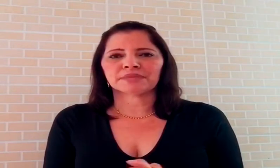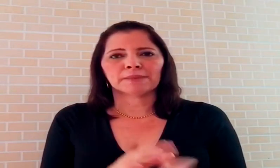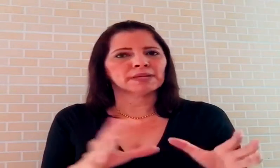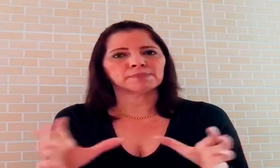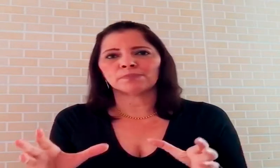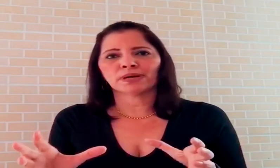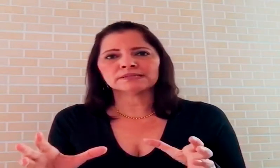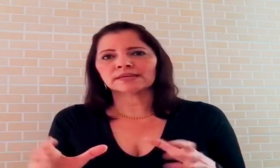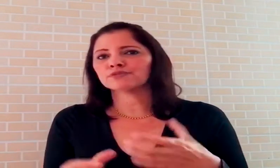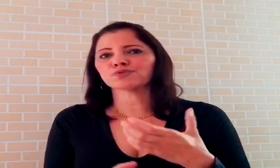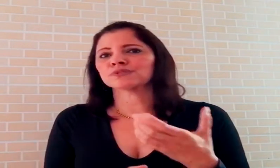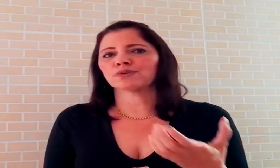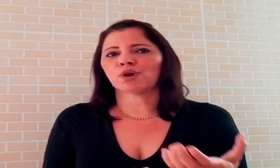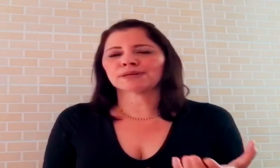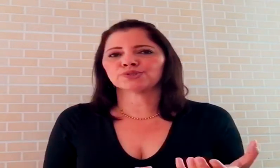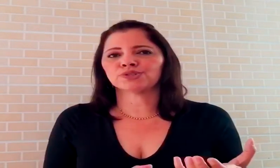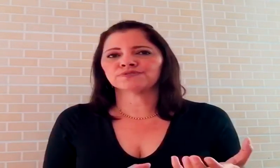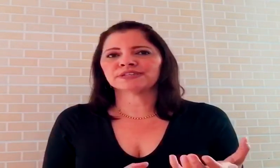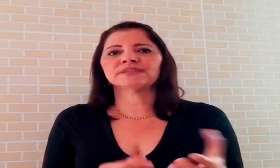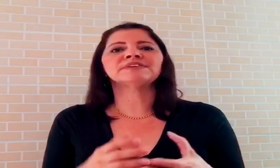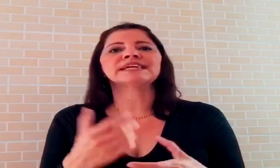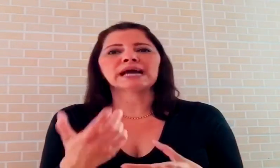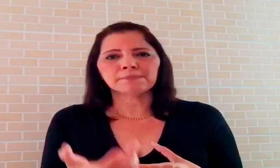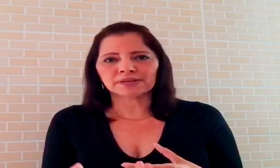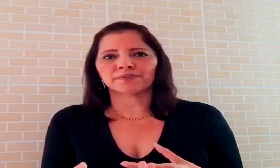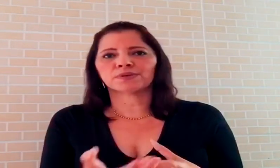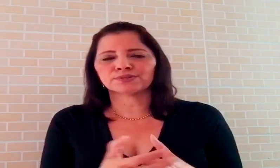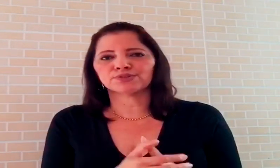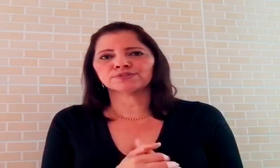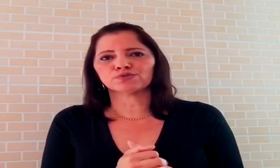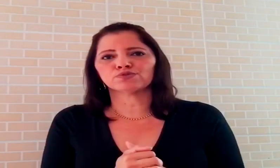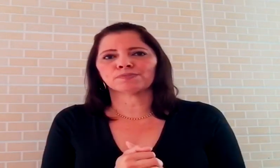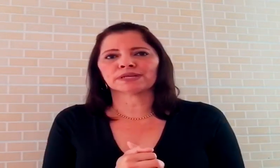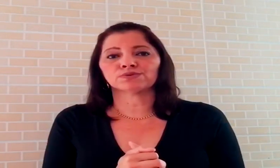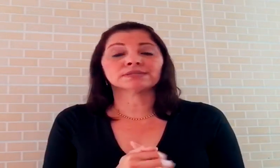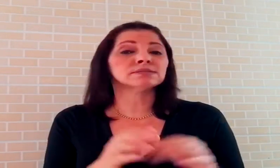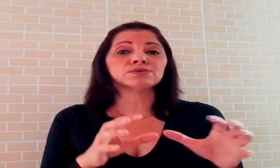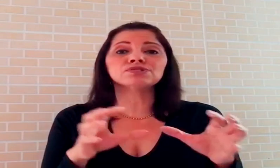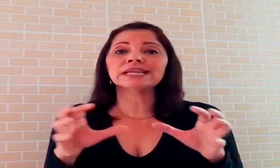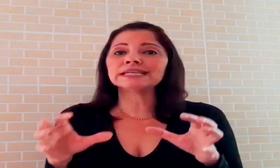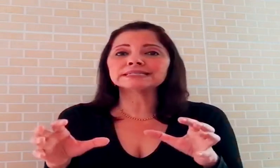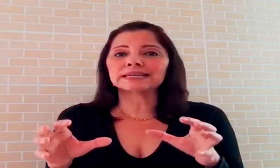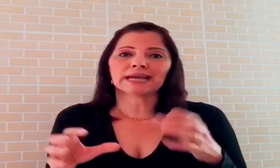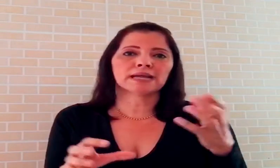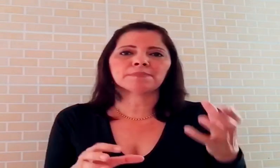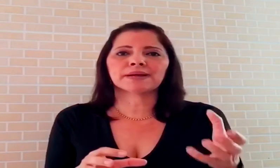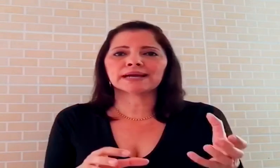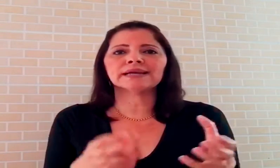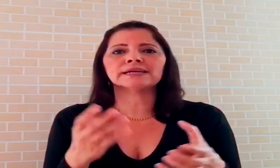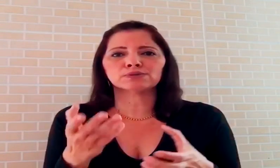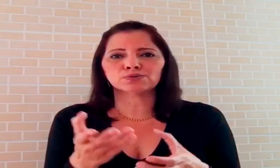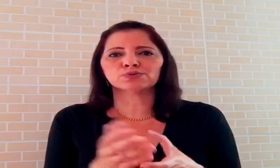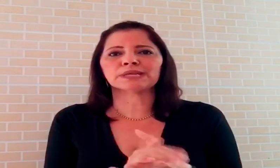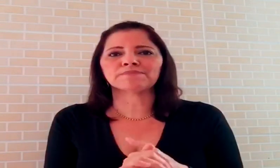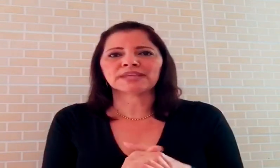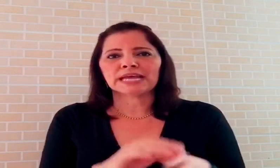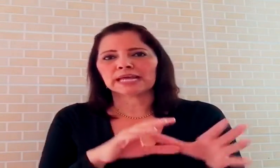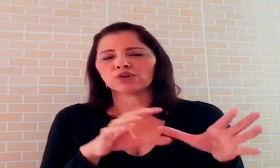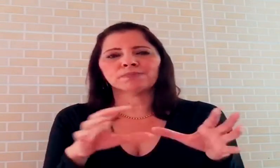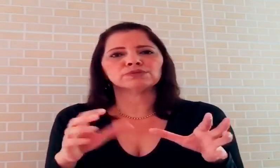Pela proposta, a instrução normativa deverá prever o registro de operadores que utilizem RPA na agricultura, englobando